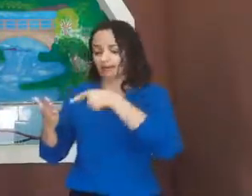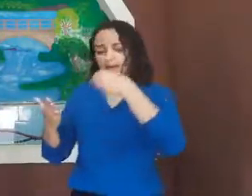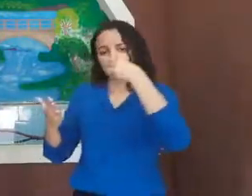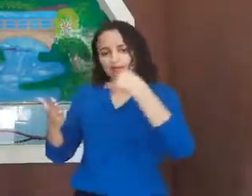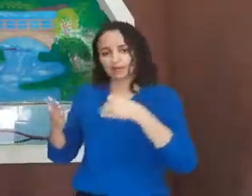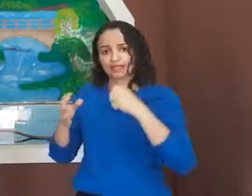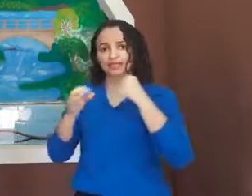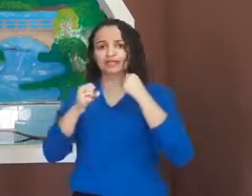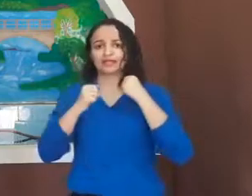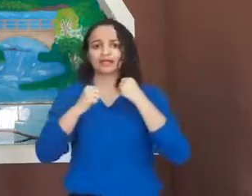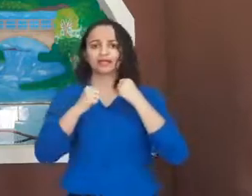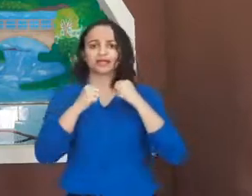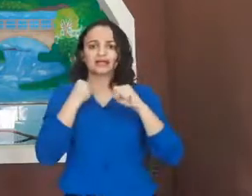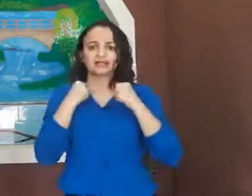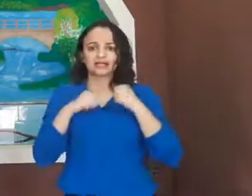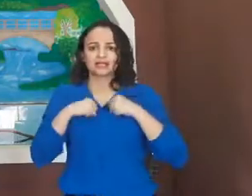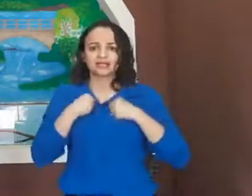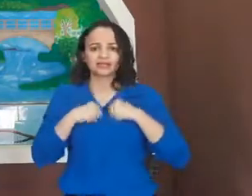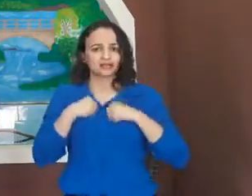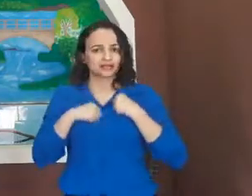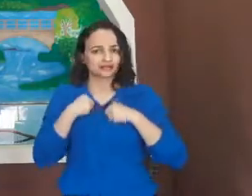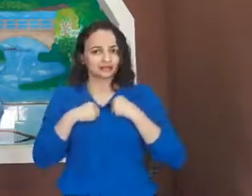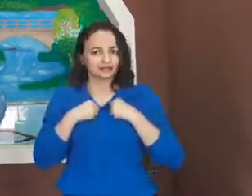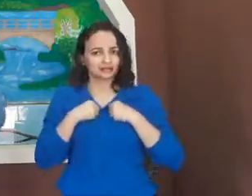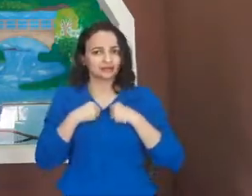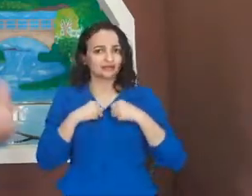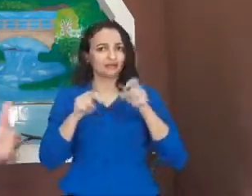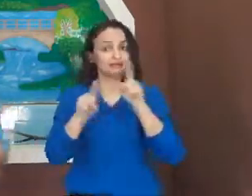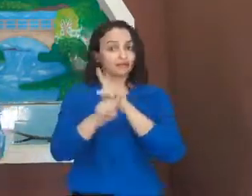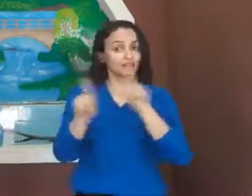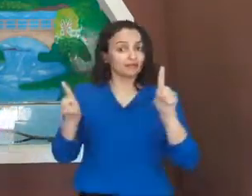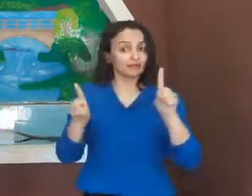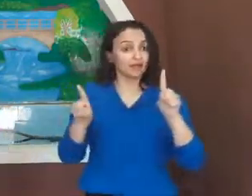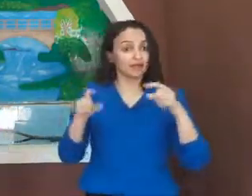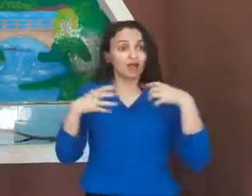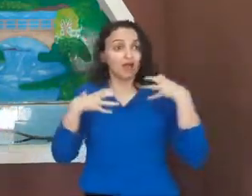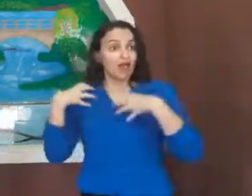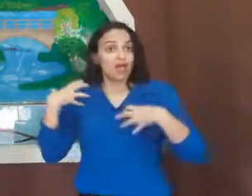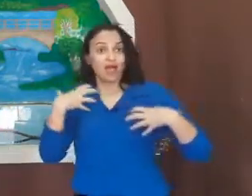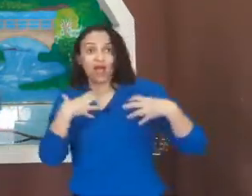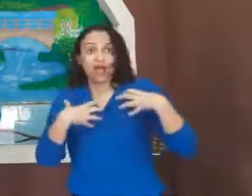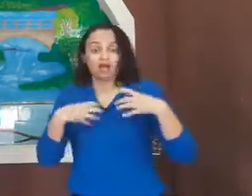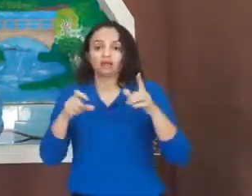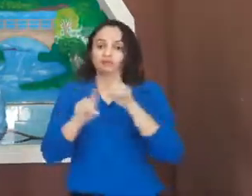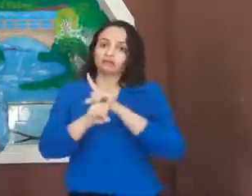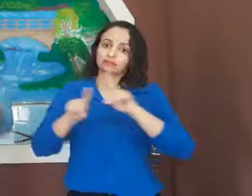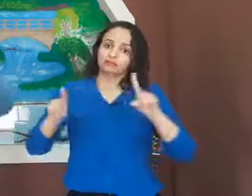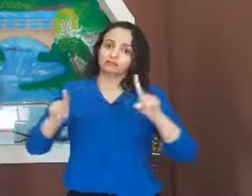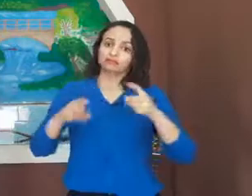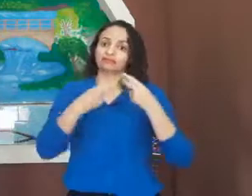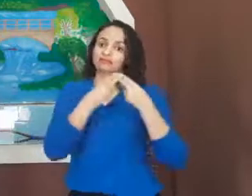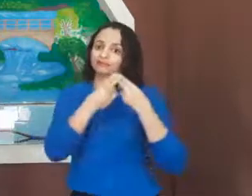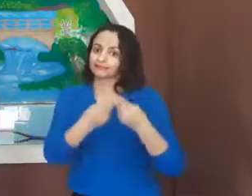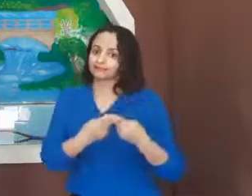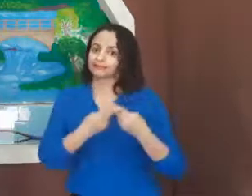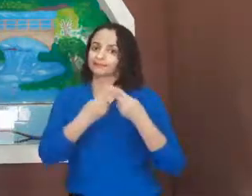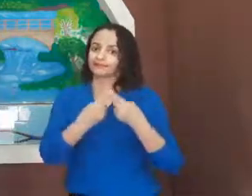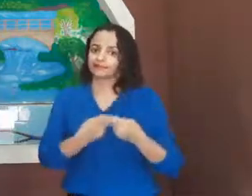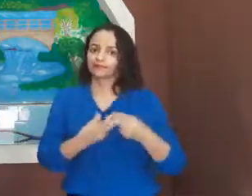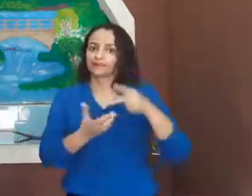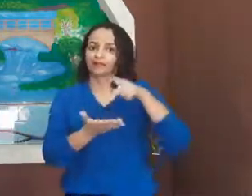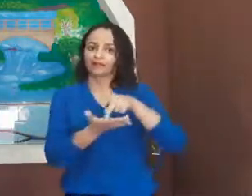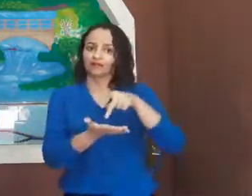desesperado. Esperar, na verdade, não é ficar desesperado, é ficar numa condição de